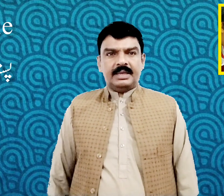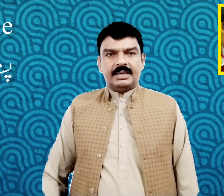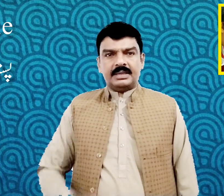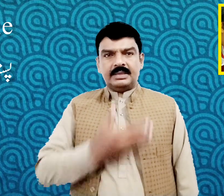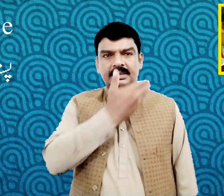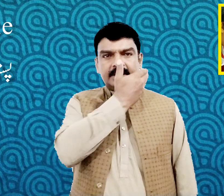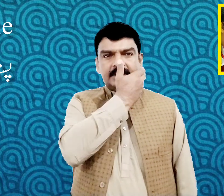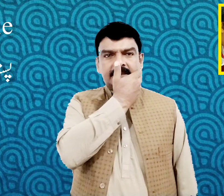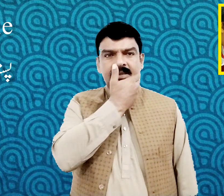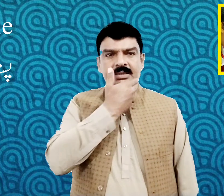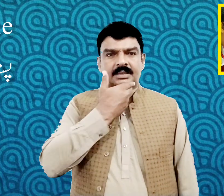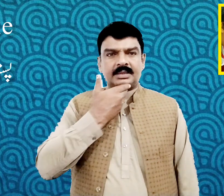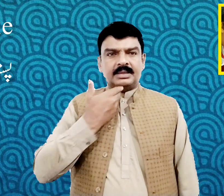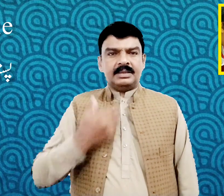लाइक।